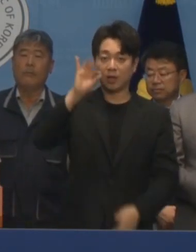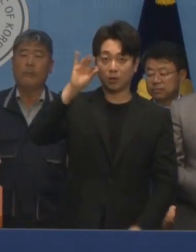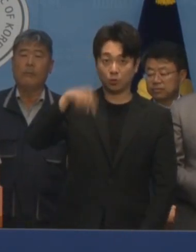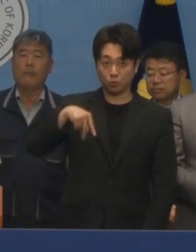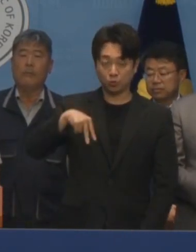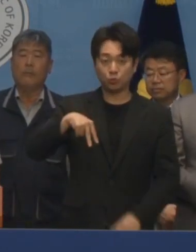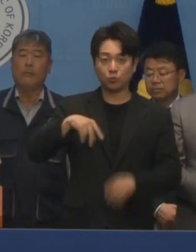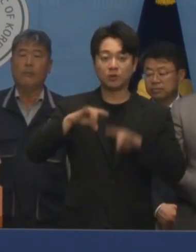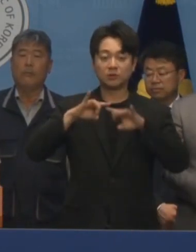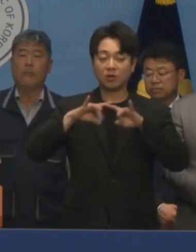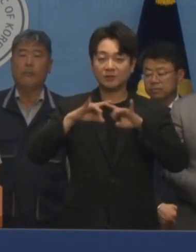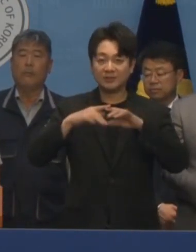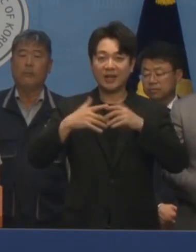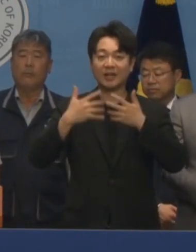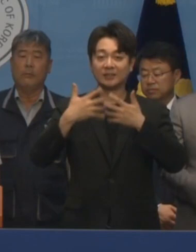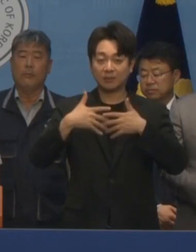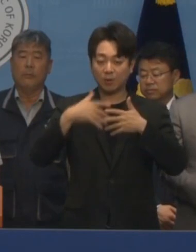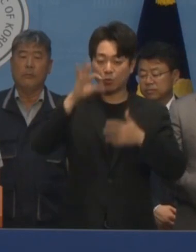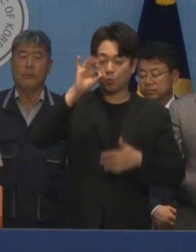가정결사인 위니아전자